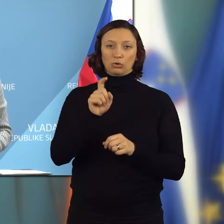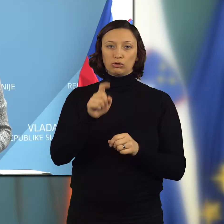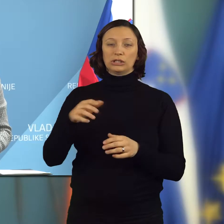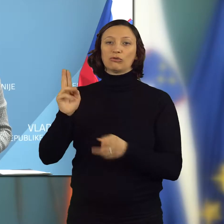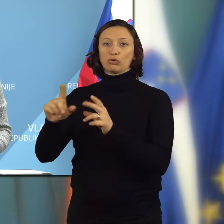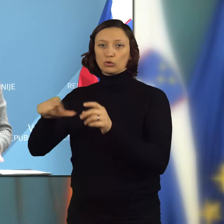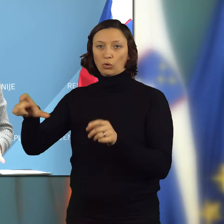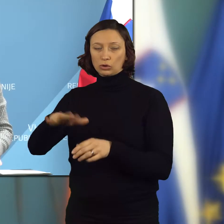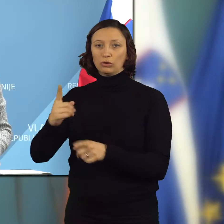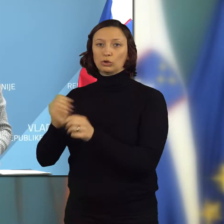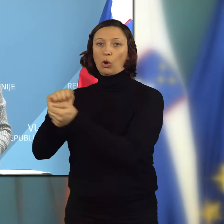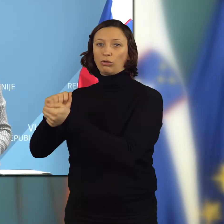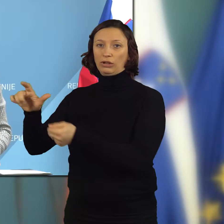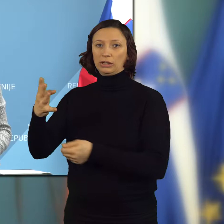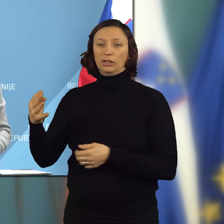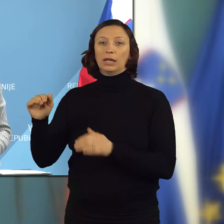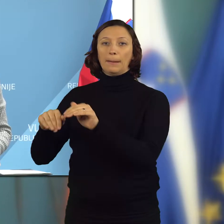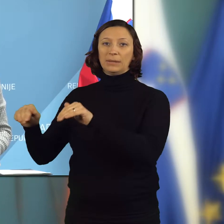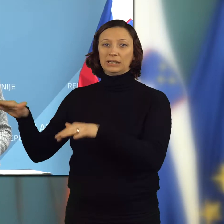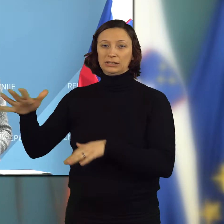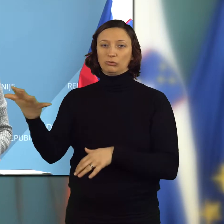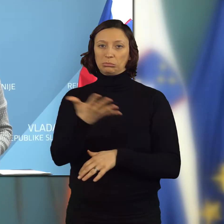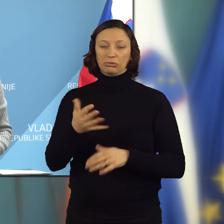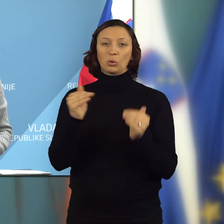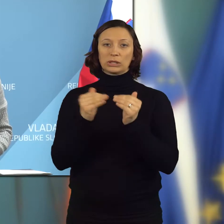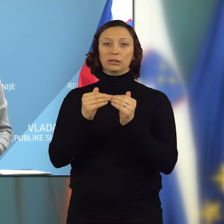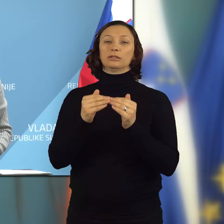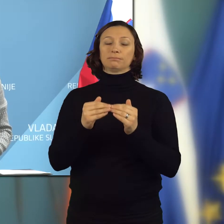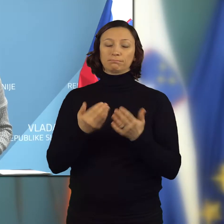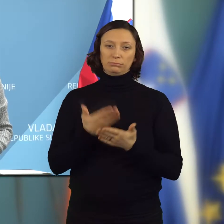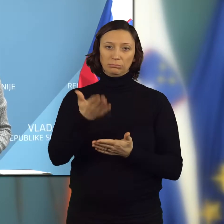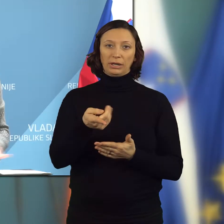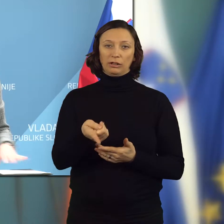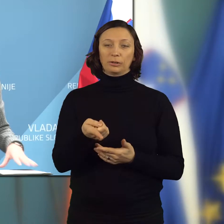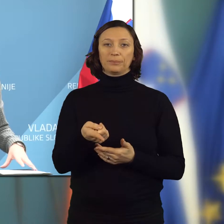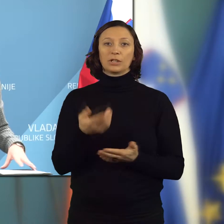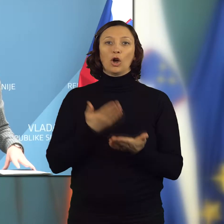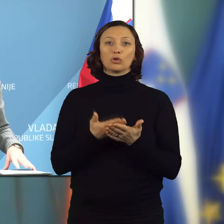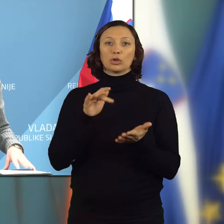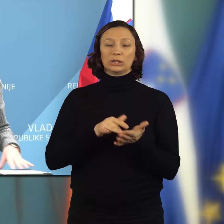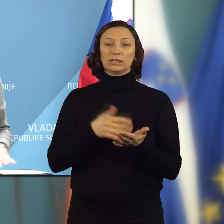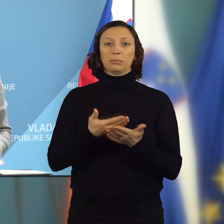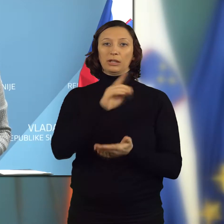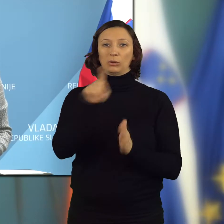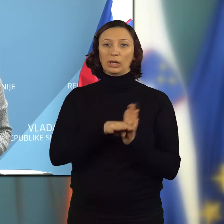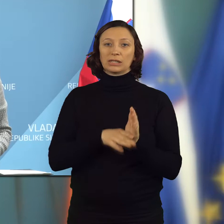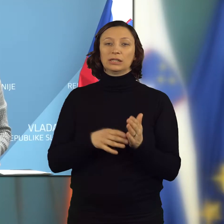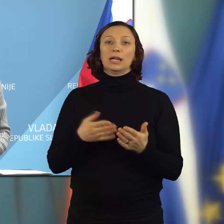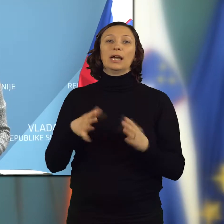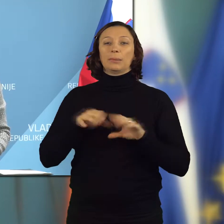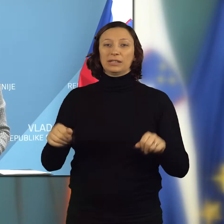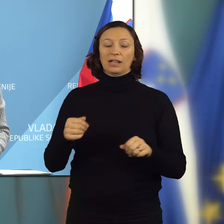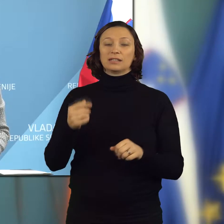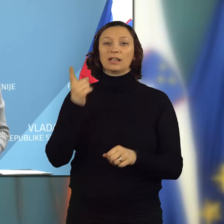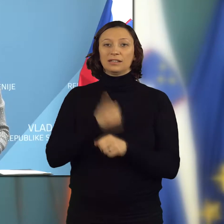tožilstvom, sodstvom, pa tudi z odvetniki, ministrstvi usklajen. Osnovni cilj predloga zakona je implementacija